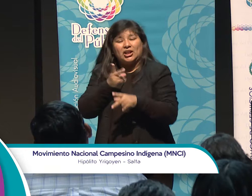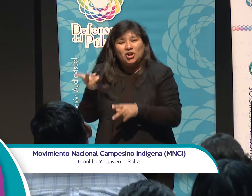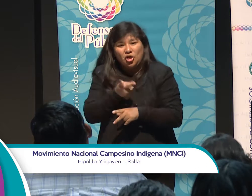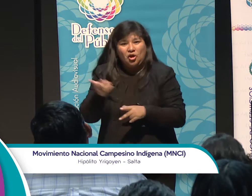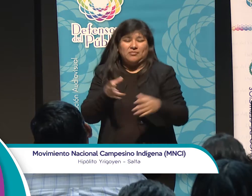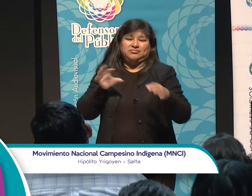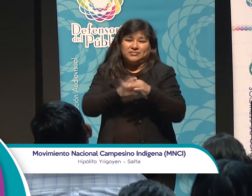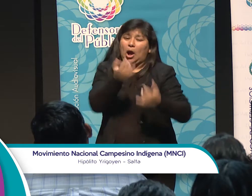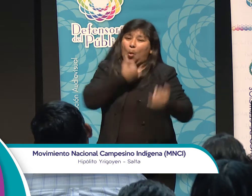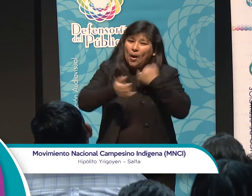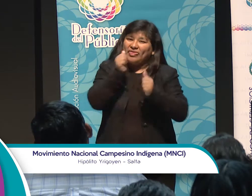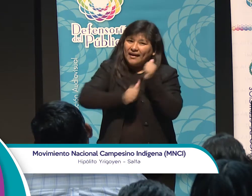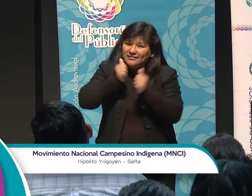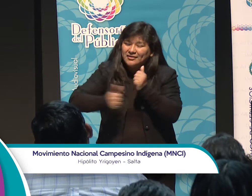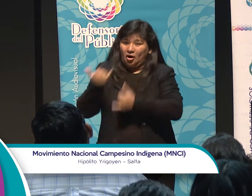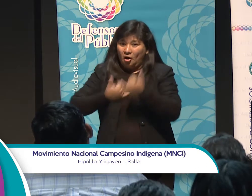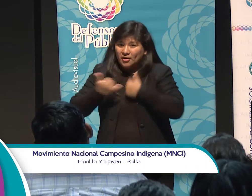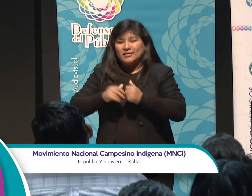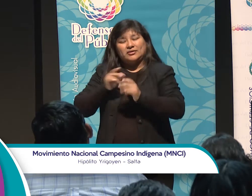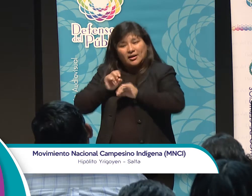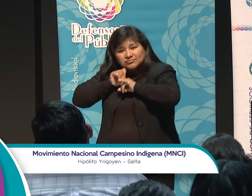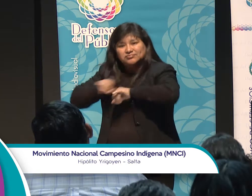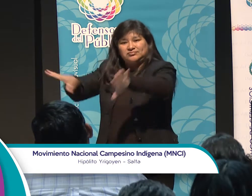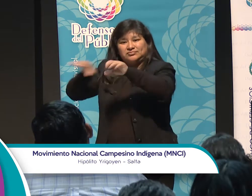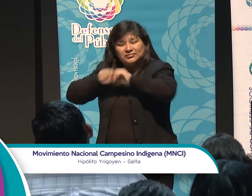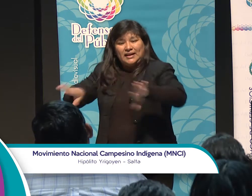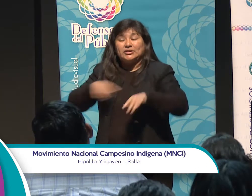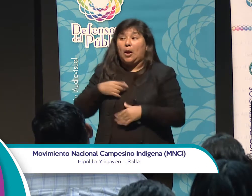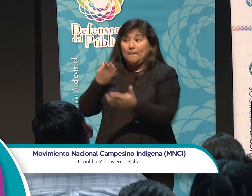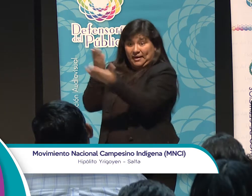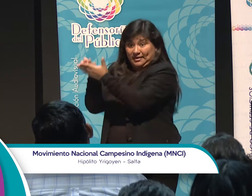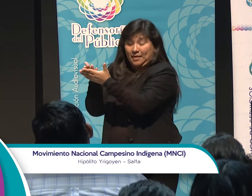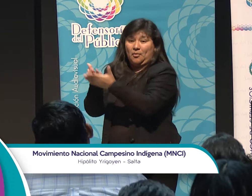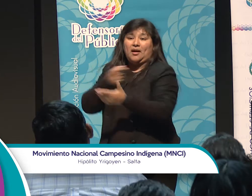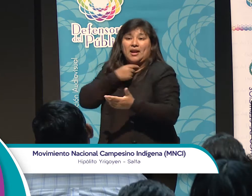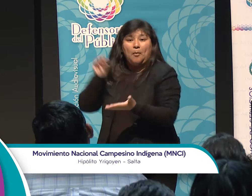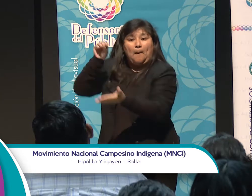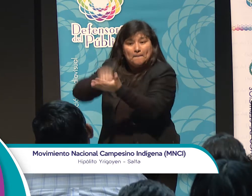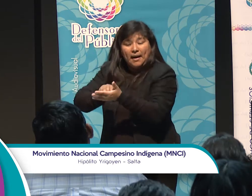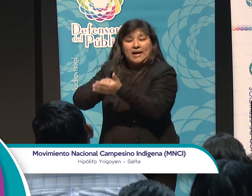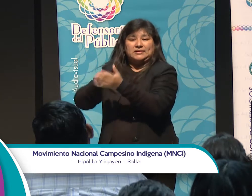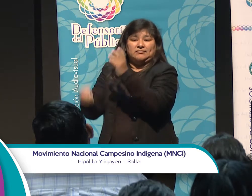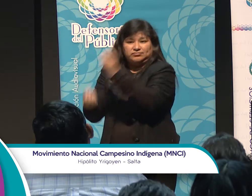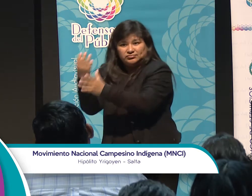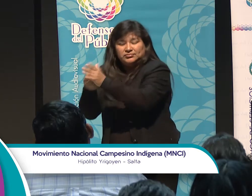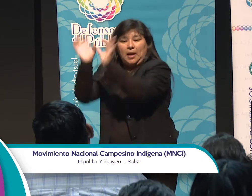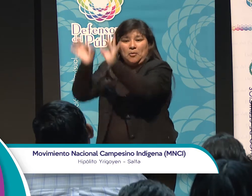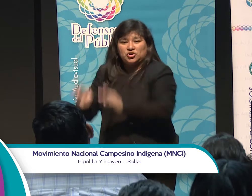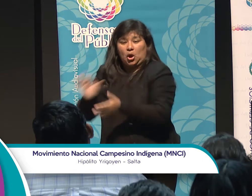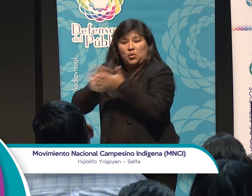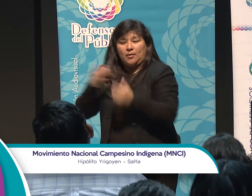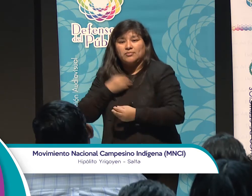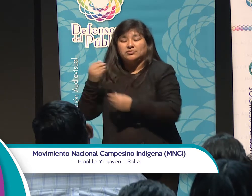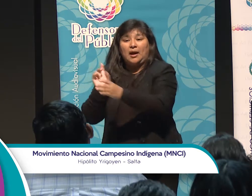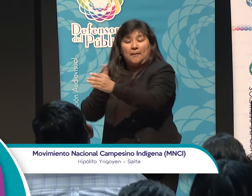eso, pedir que se abran más espacios para que podamos seguir mejorando nuestras radios y las